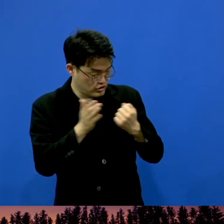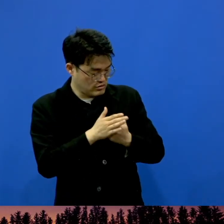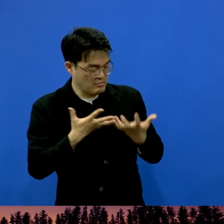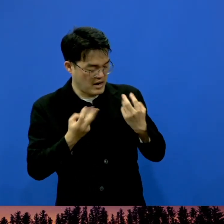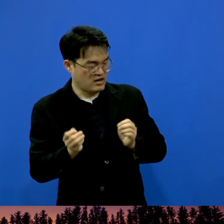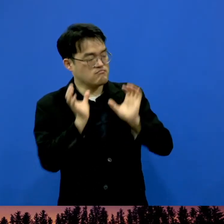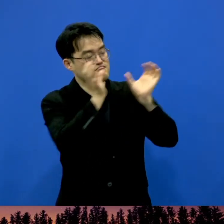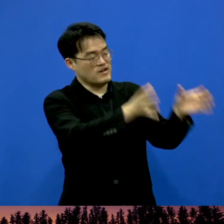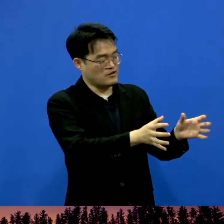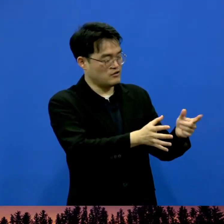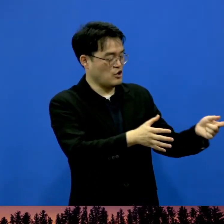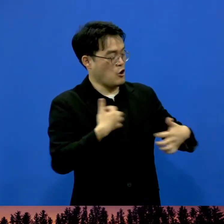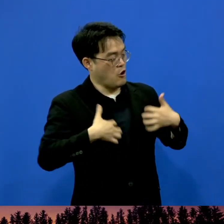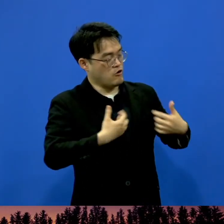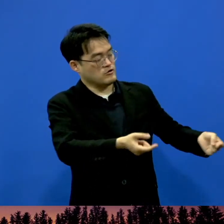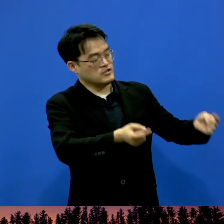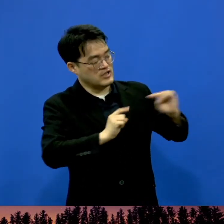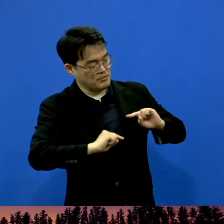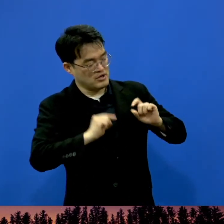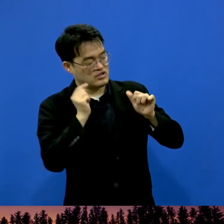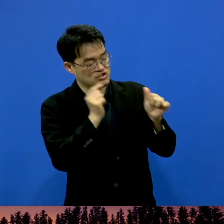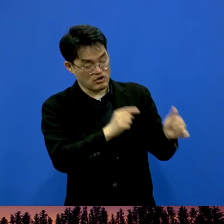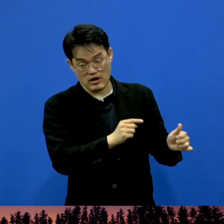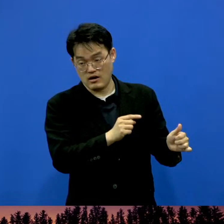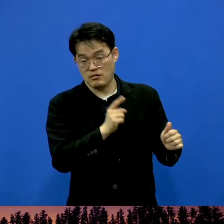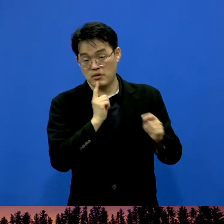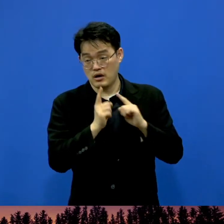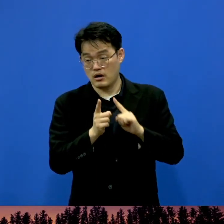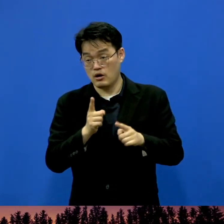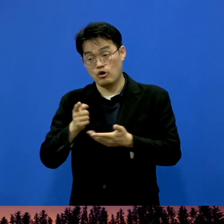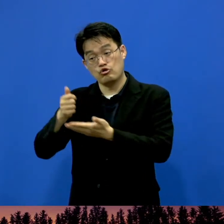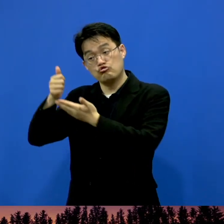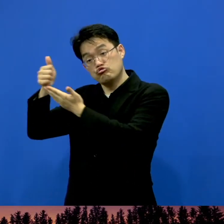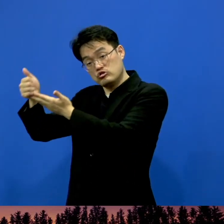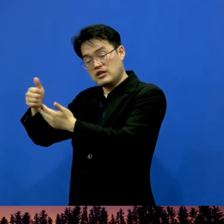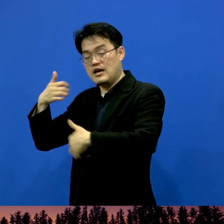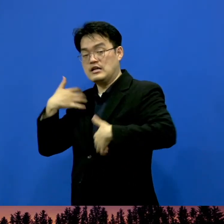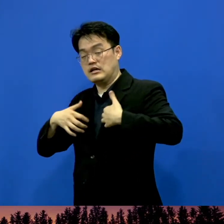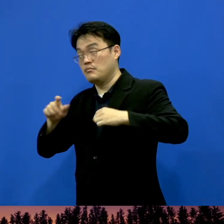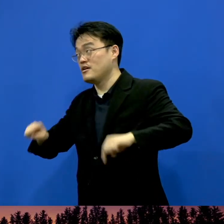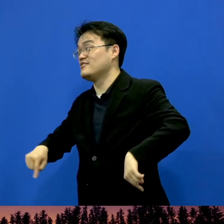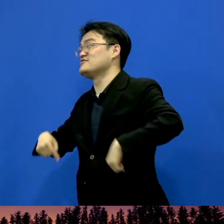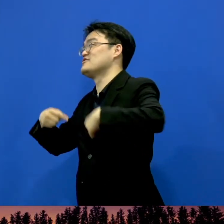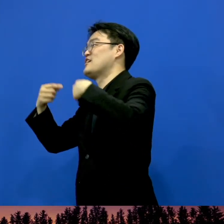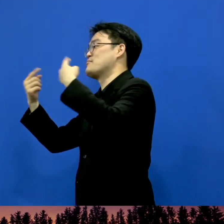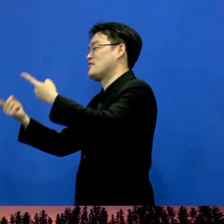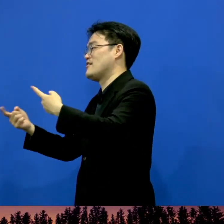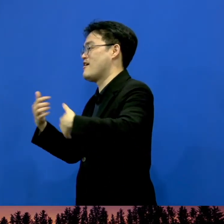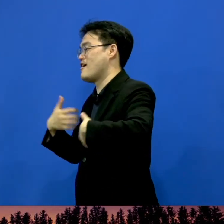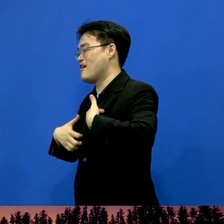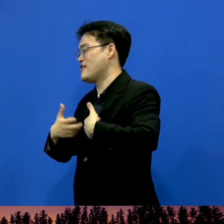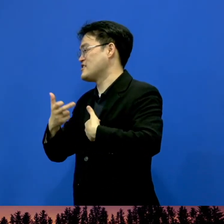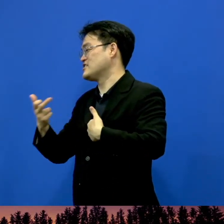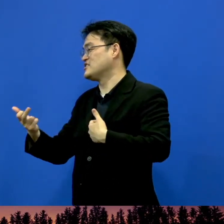즐거움에 참여할지어다 하고 이 주인의 즐거움에 참여하는 이 어마어마한 은혜